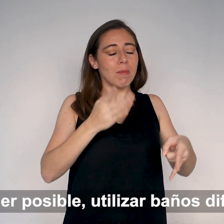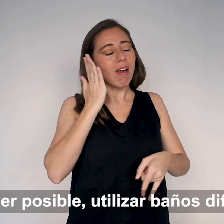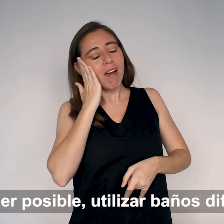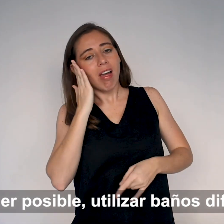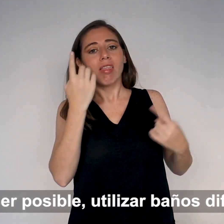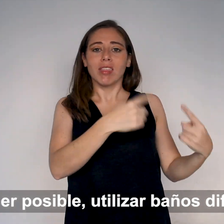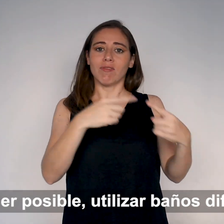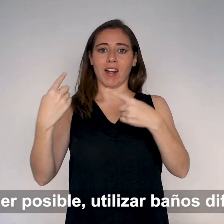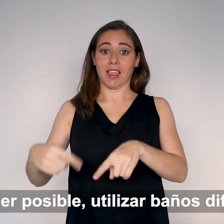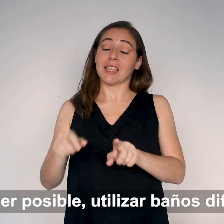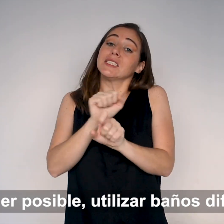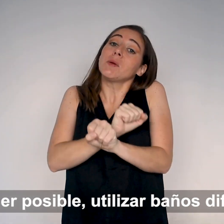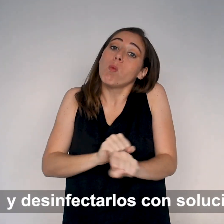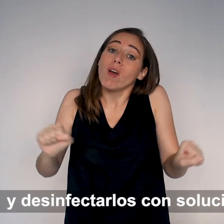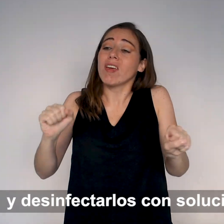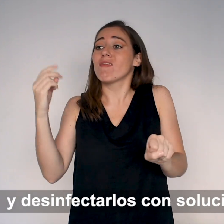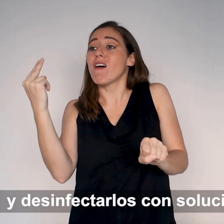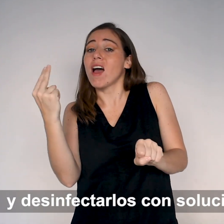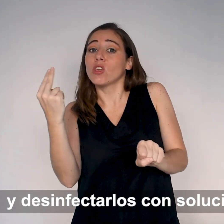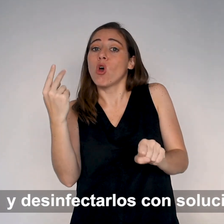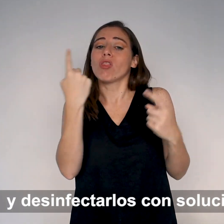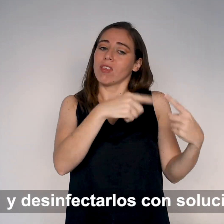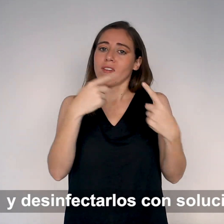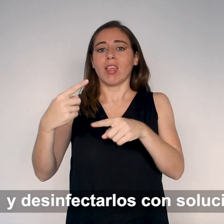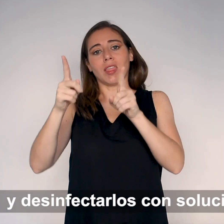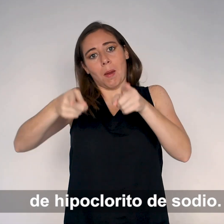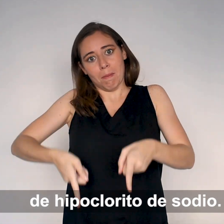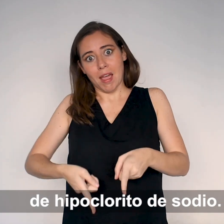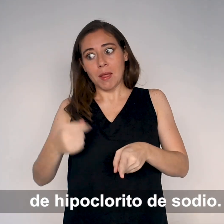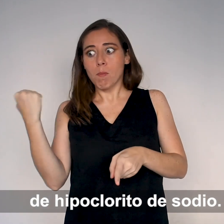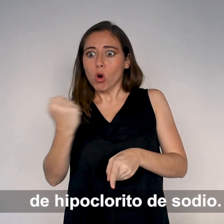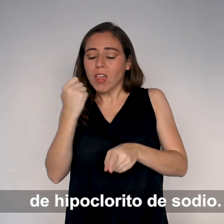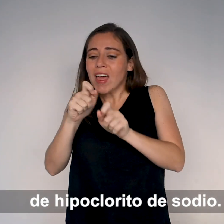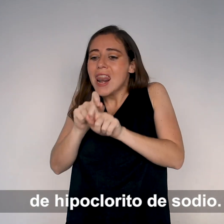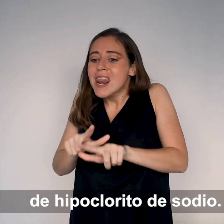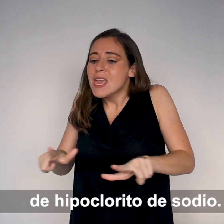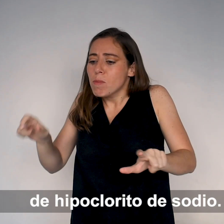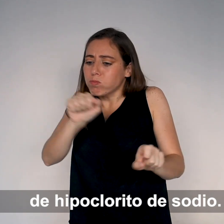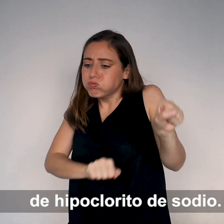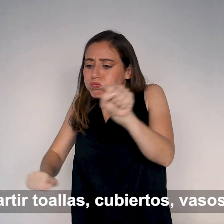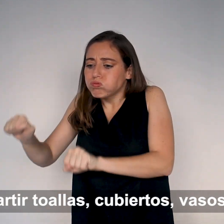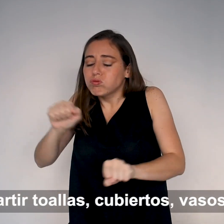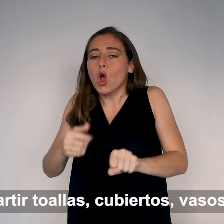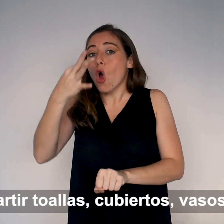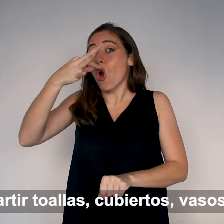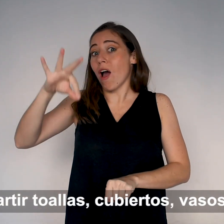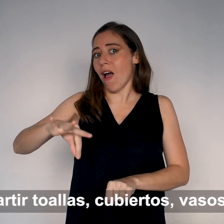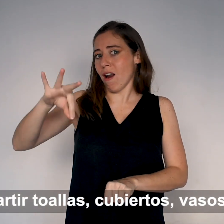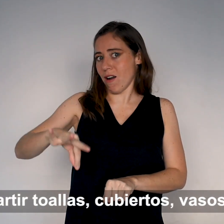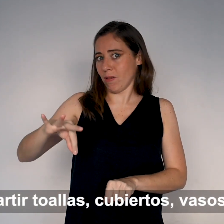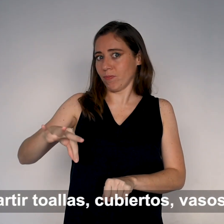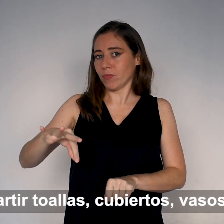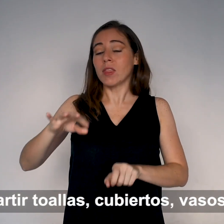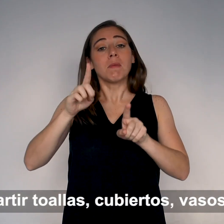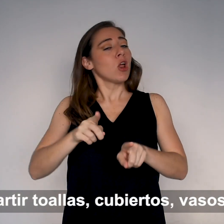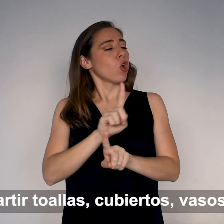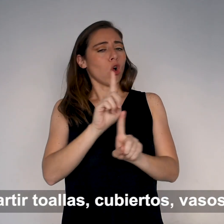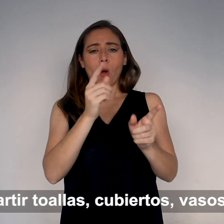utilizar baños diferentes y desinfectarlos con solución de hipoclorito de sodio. No compartir toallas, cubiertos, vasos,